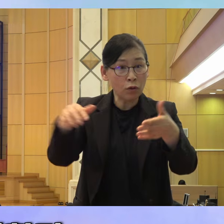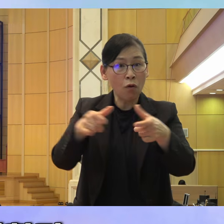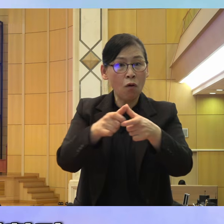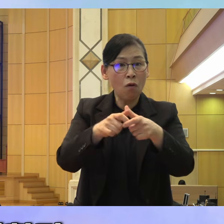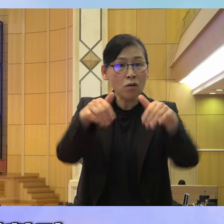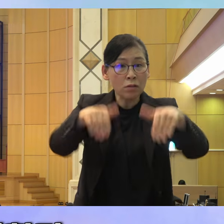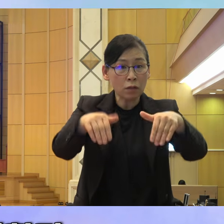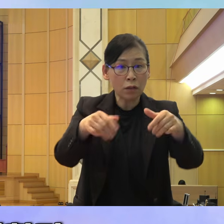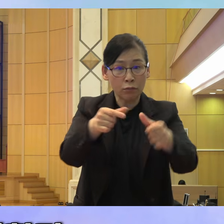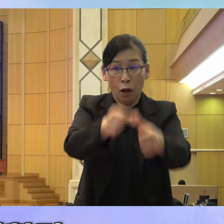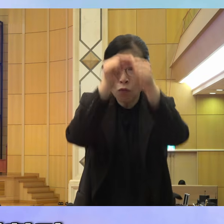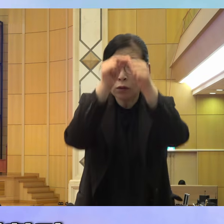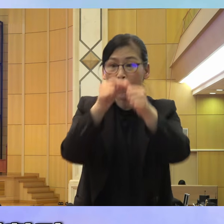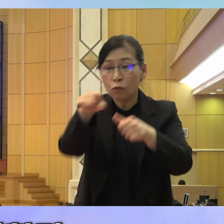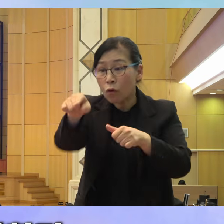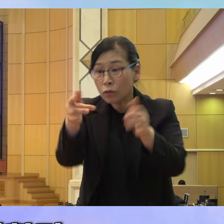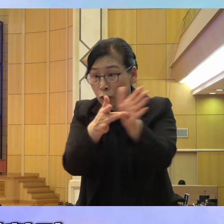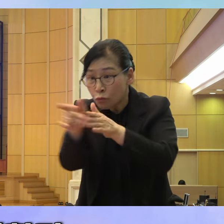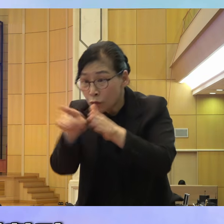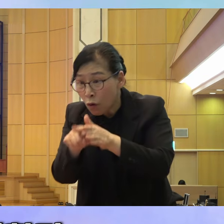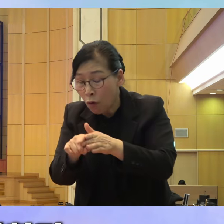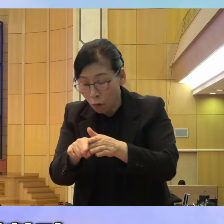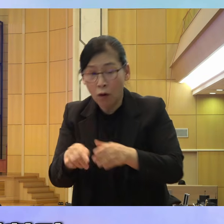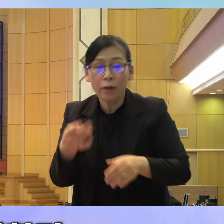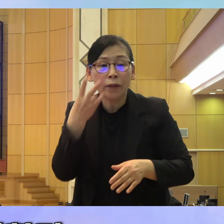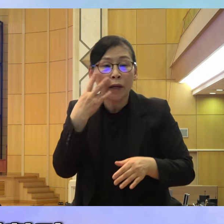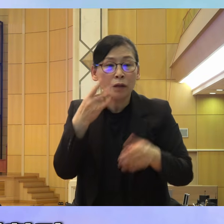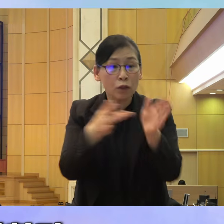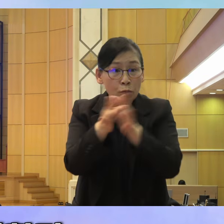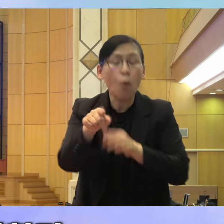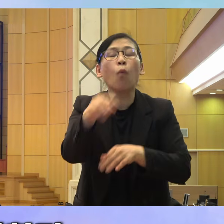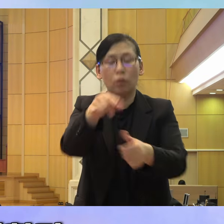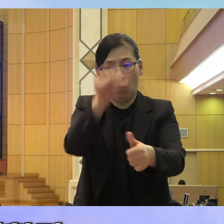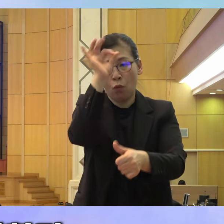사원을 모집했거든. 주일만 되면 교회를 가네.